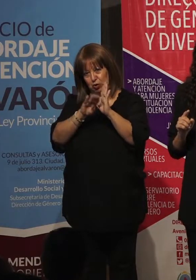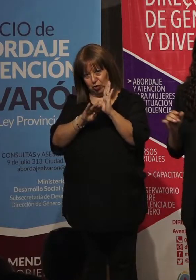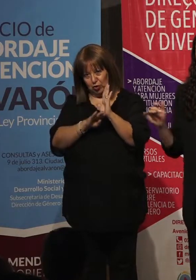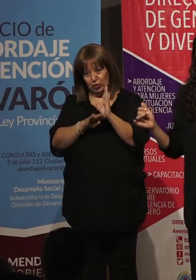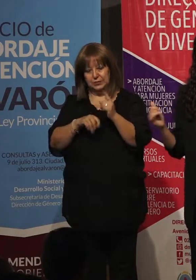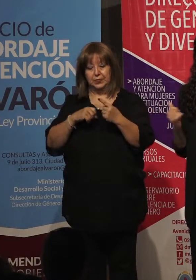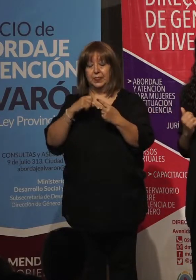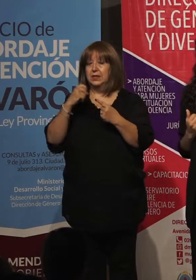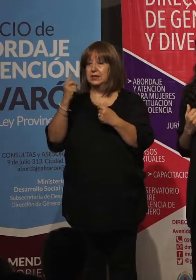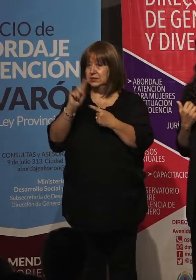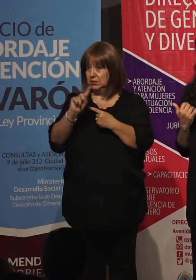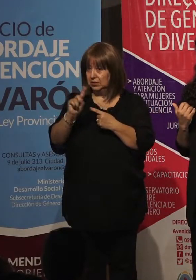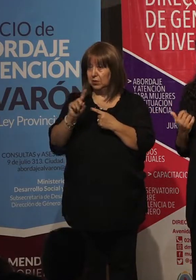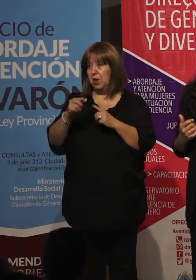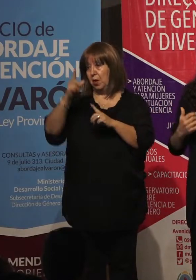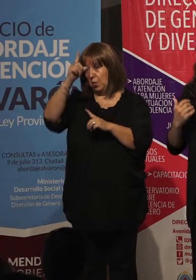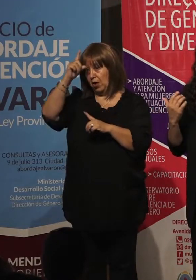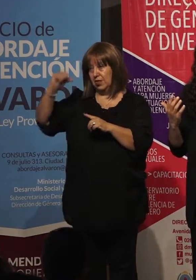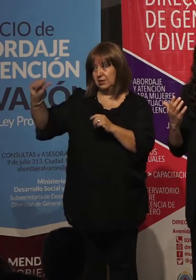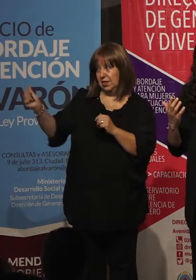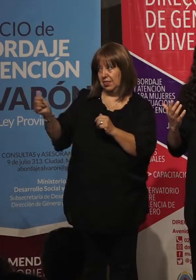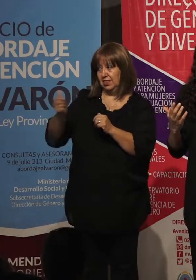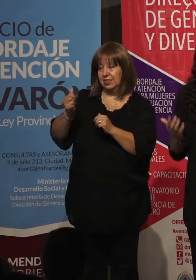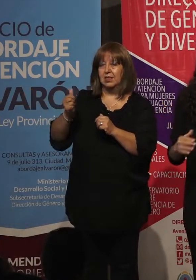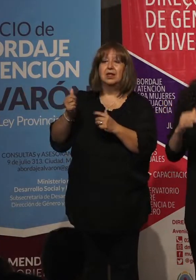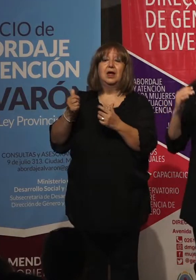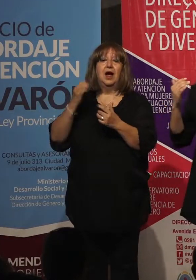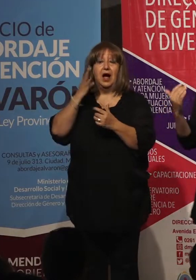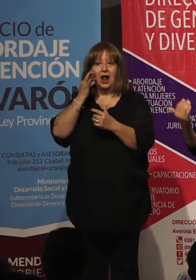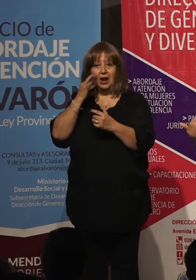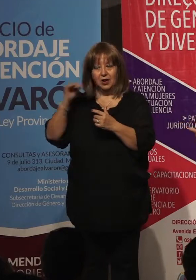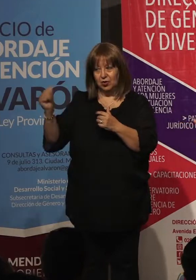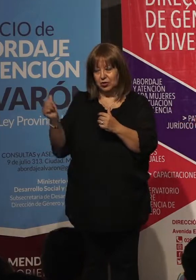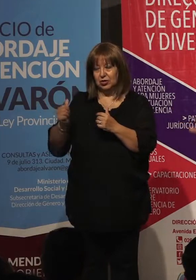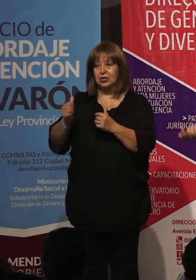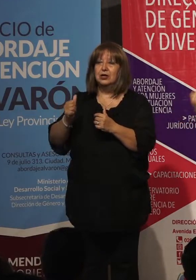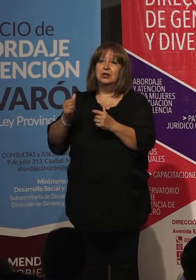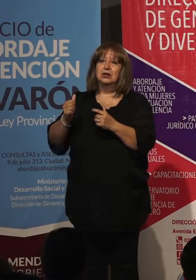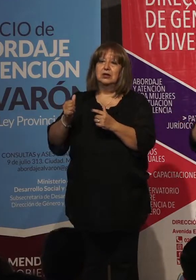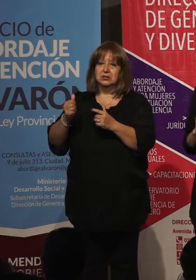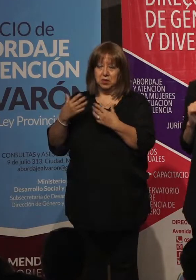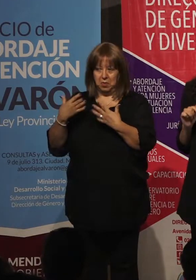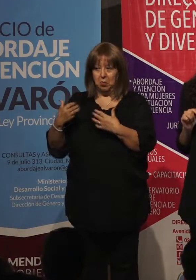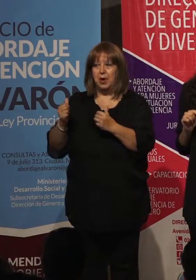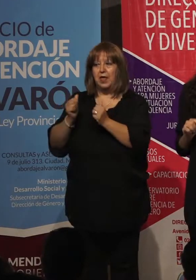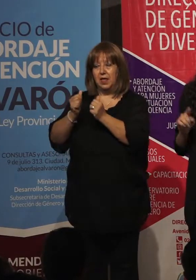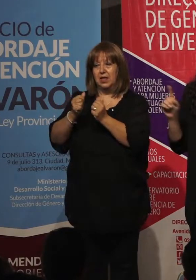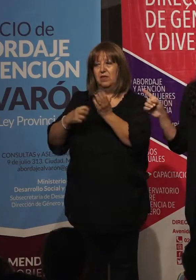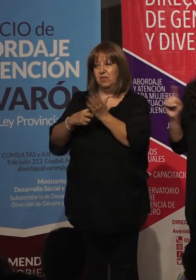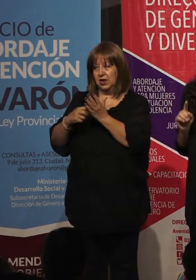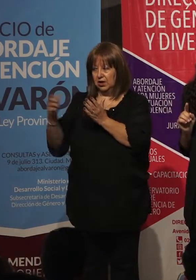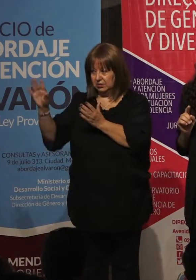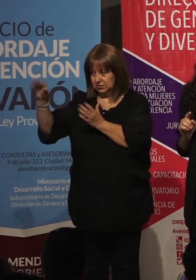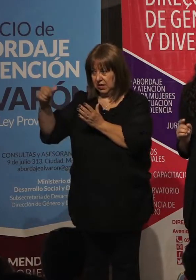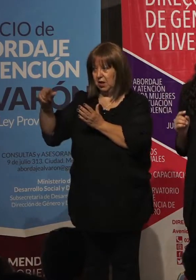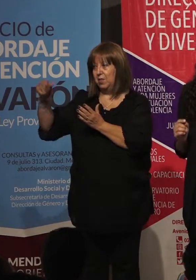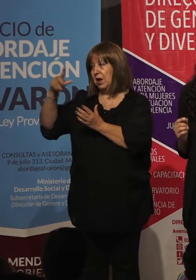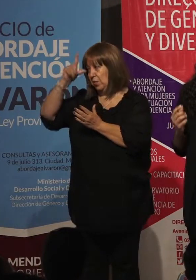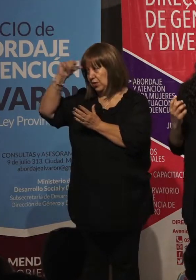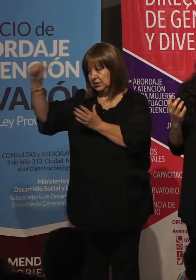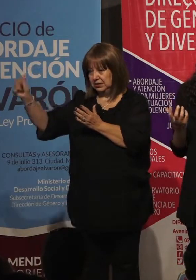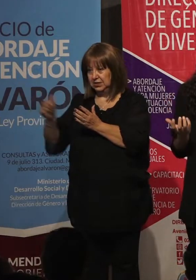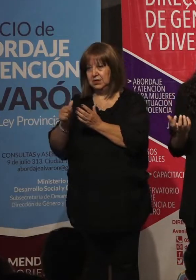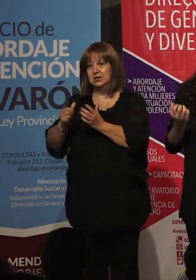no, si le llama un policía porque tiene un procedimiento policial y que está en el lugar del hecho, también el ayudante fiscal va a poder dar directivas